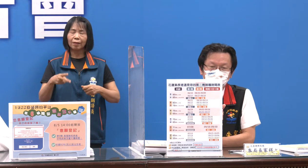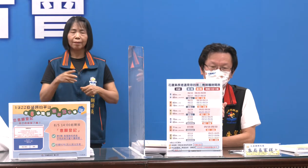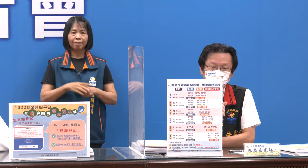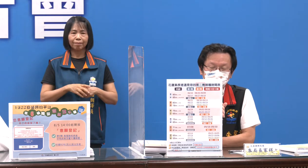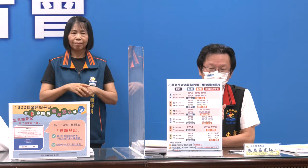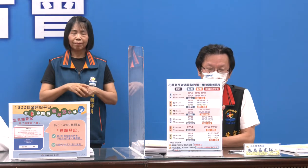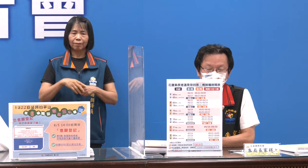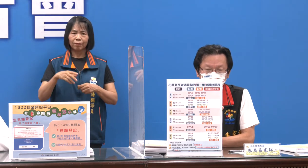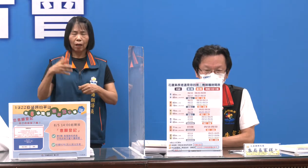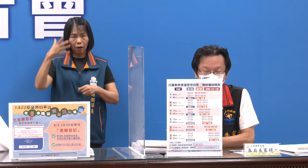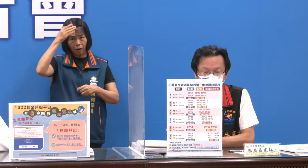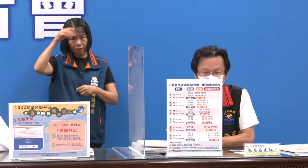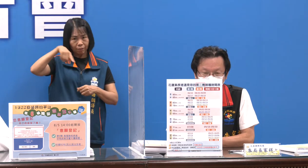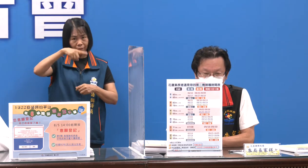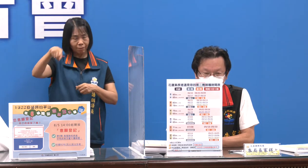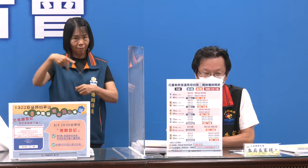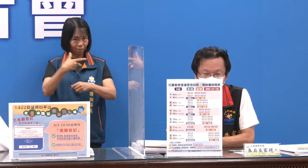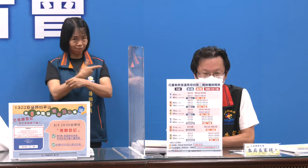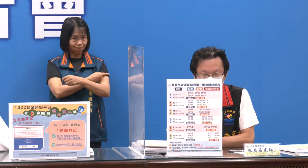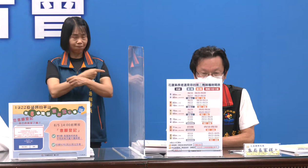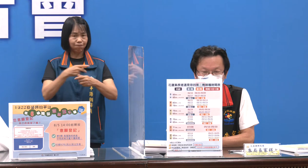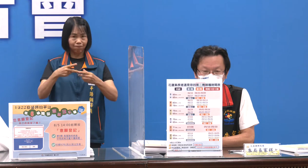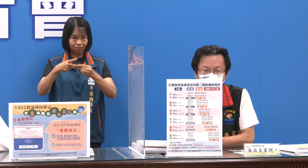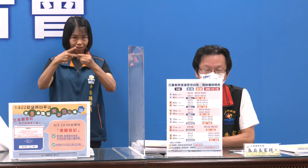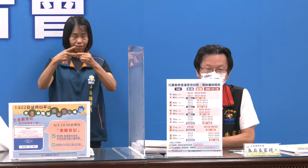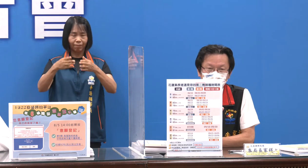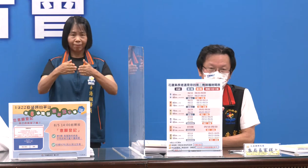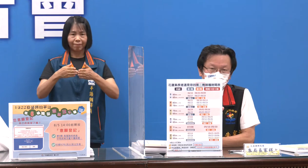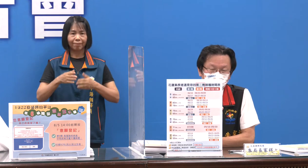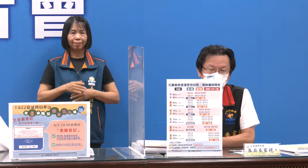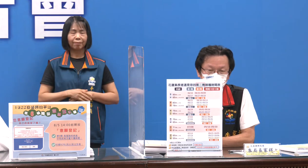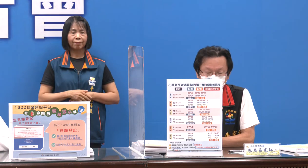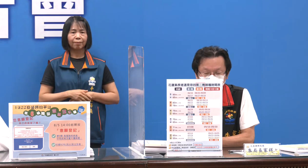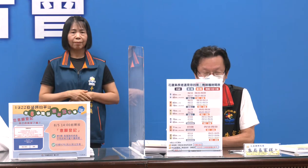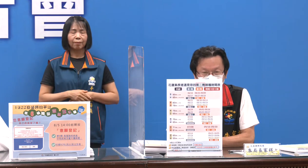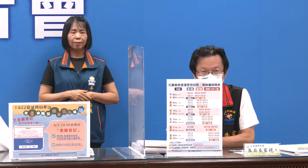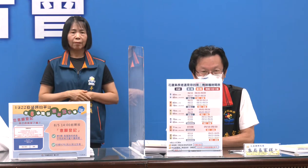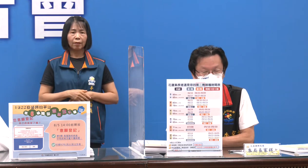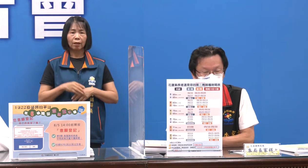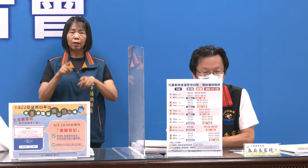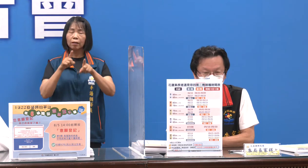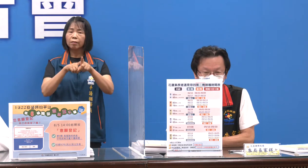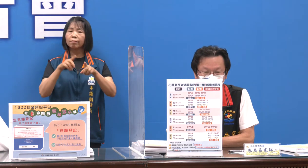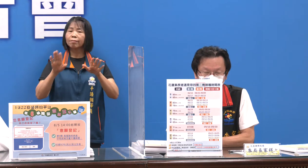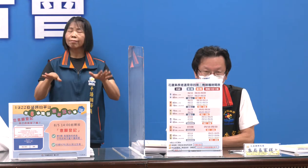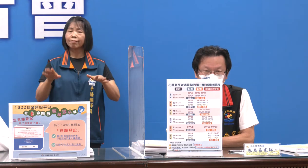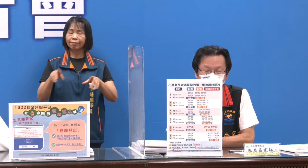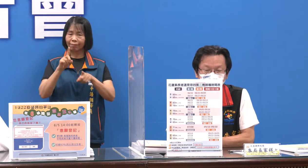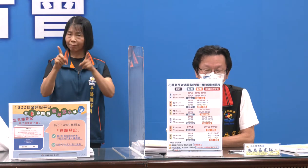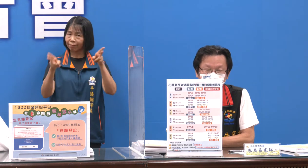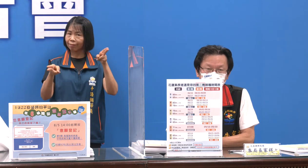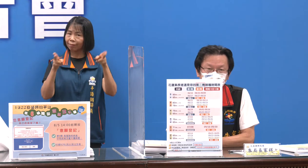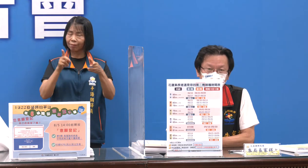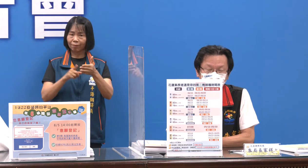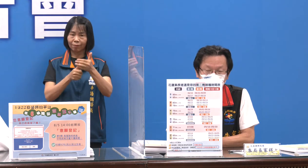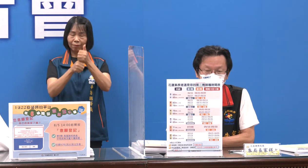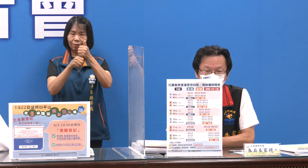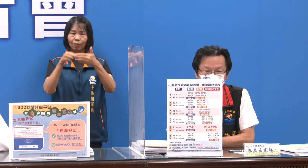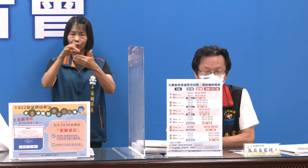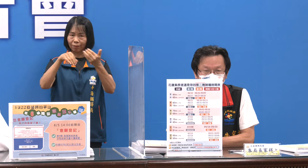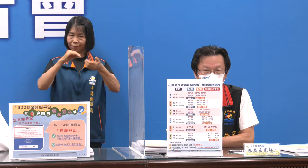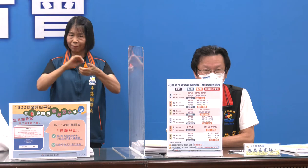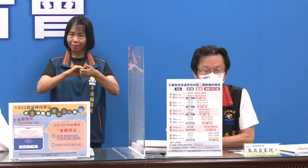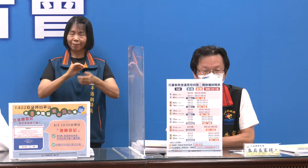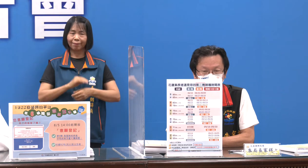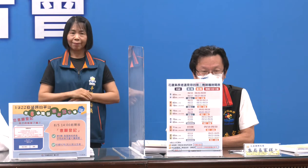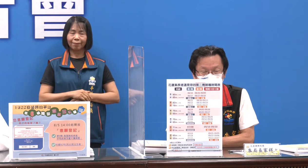就会有我们的长者需要施打第二剂的疫苗。那根据今天中央疫情指挥中心的规定，他就会把